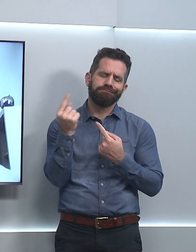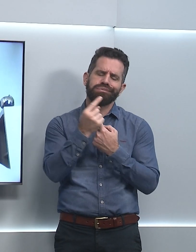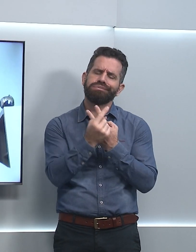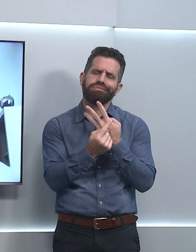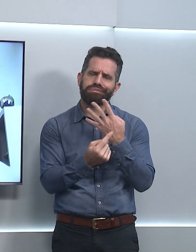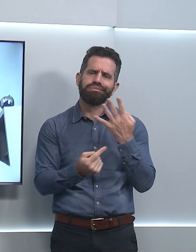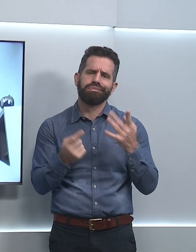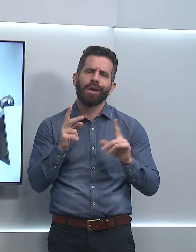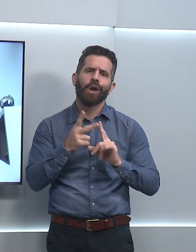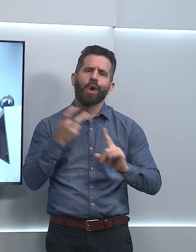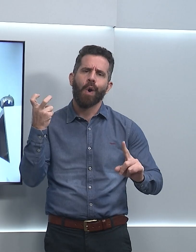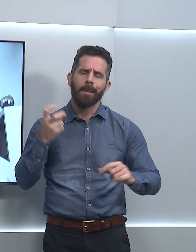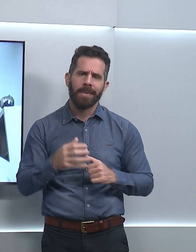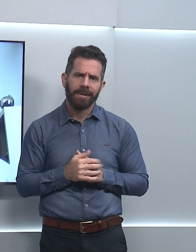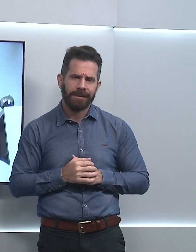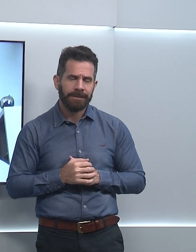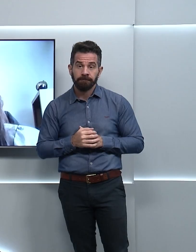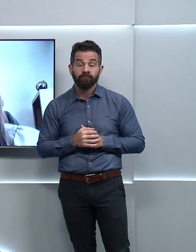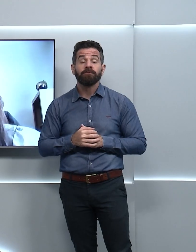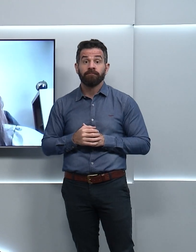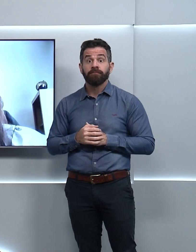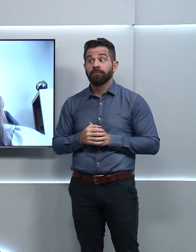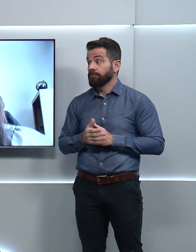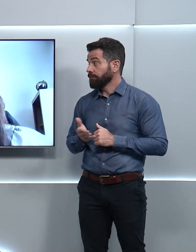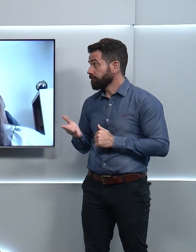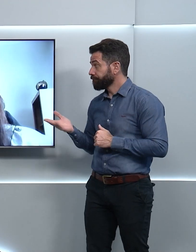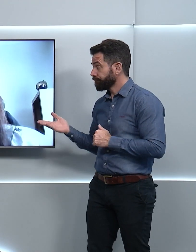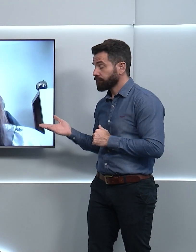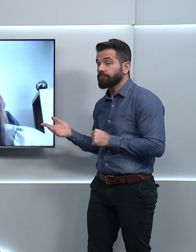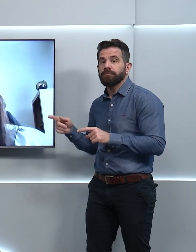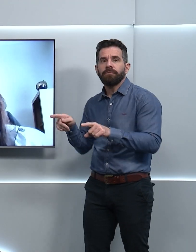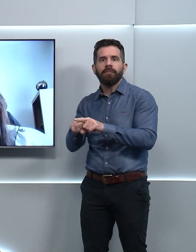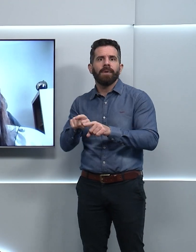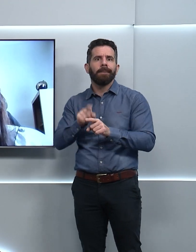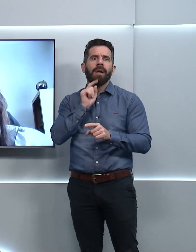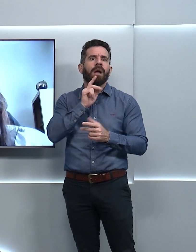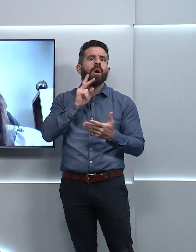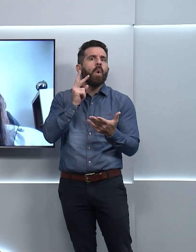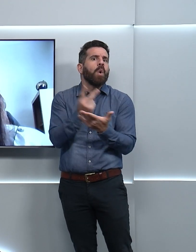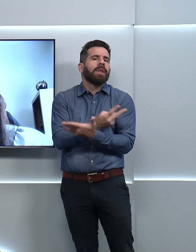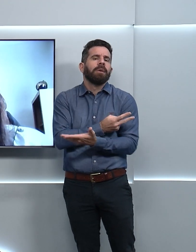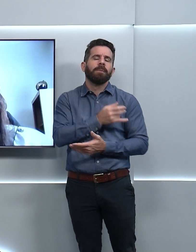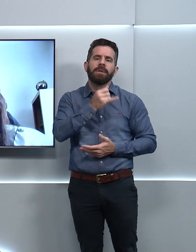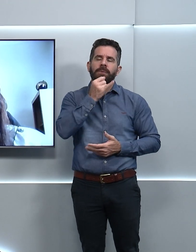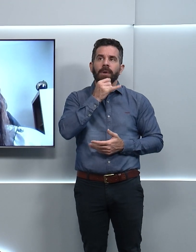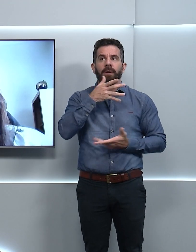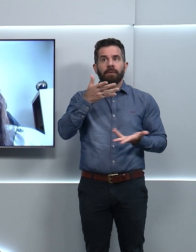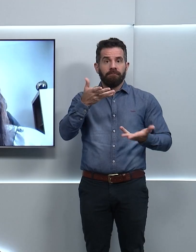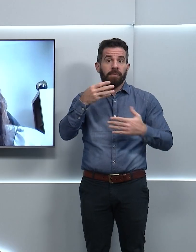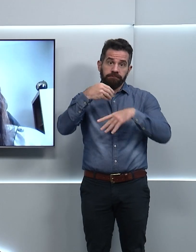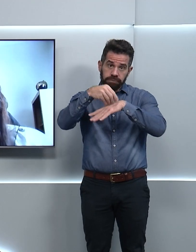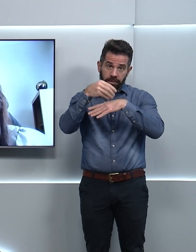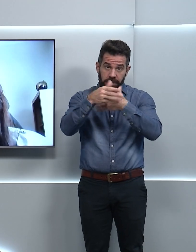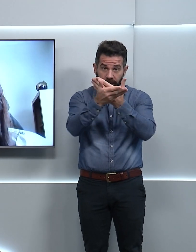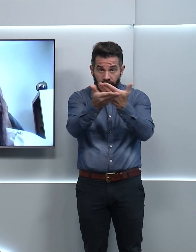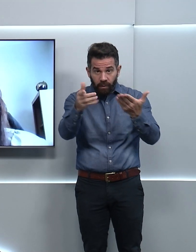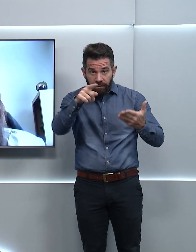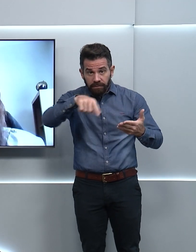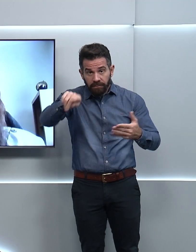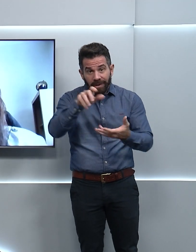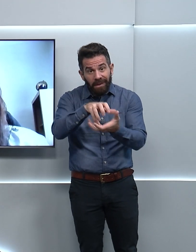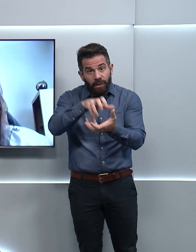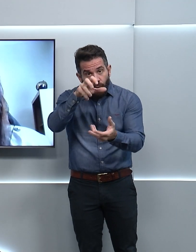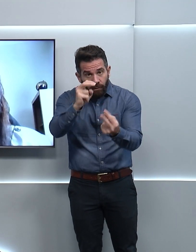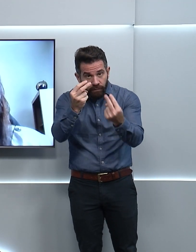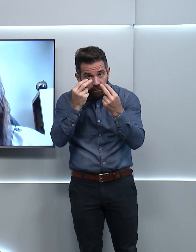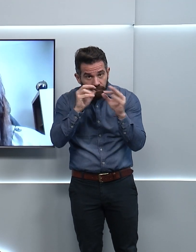doutora, e o que fazer para evitar ser vítima, né? Se a gente estiver falando agora com os idosos de casa, com os